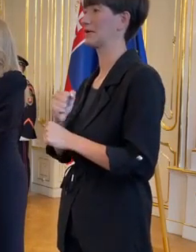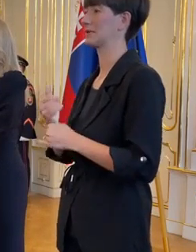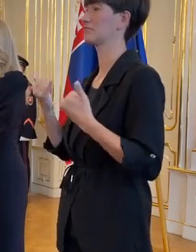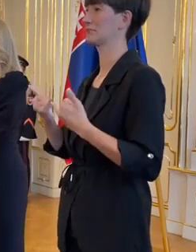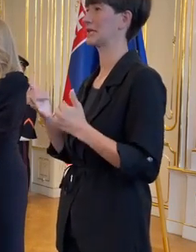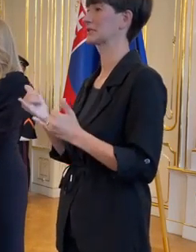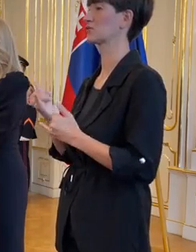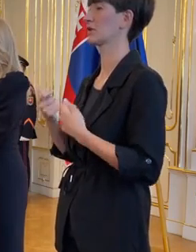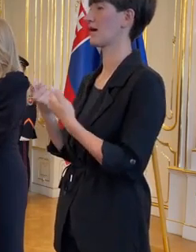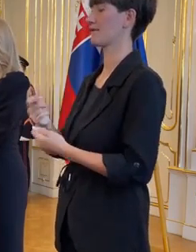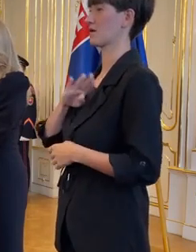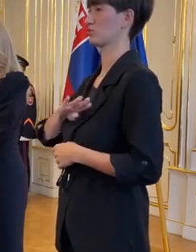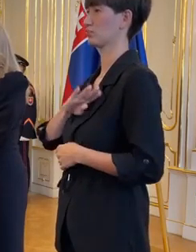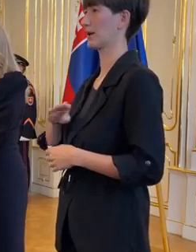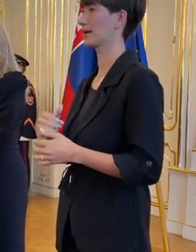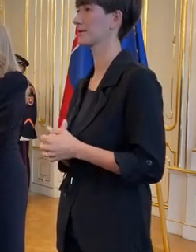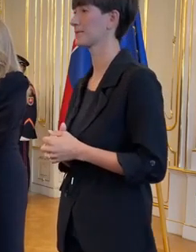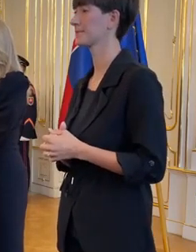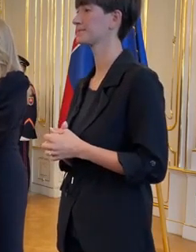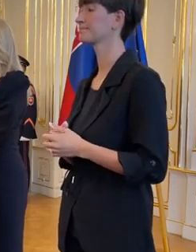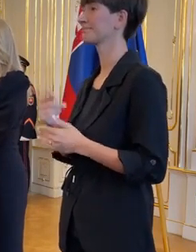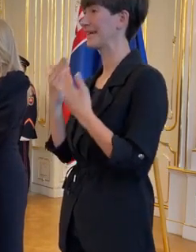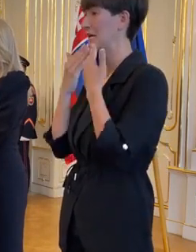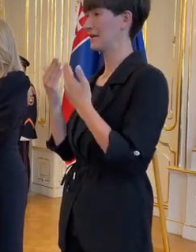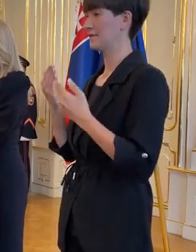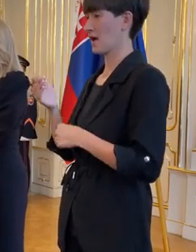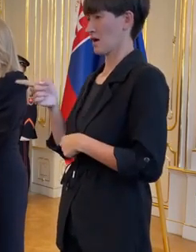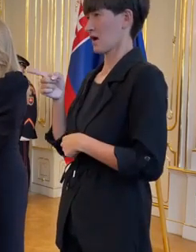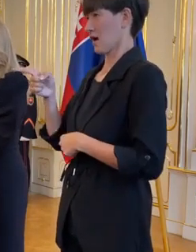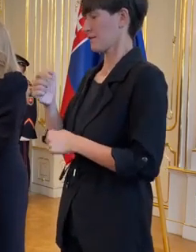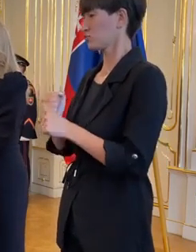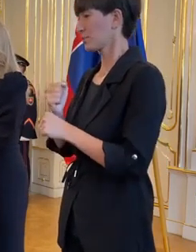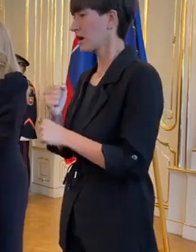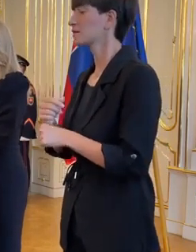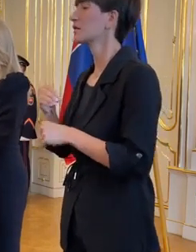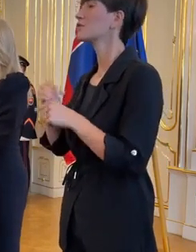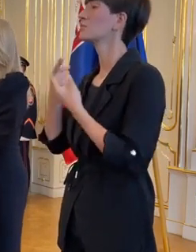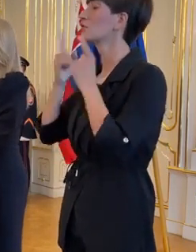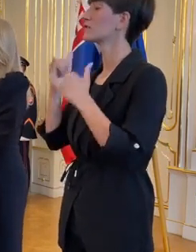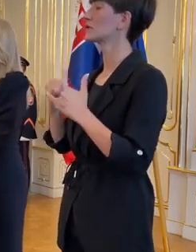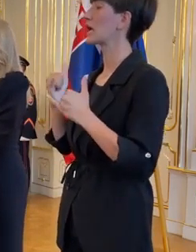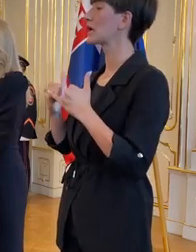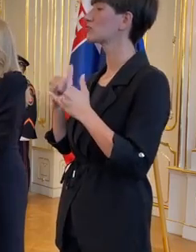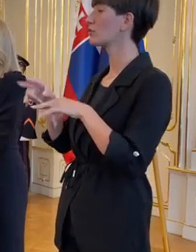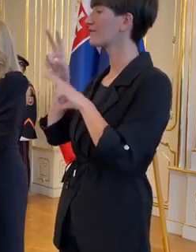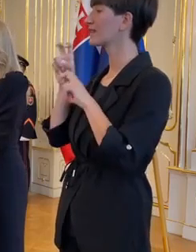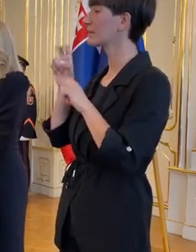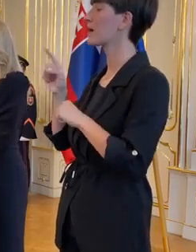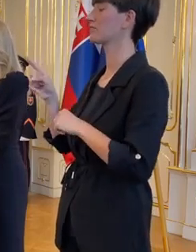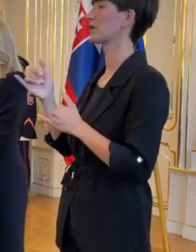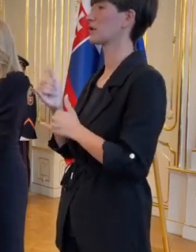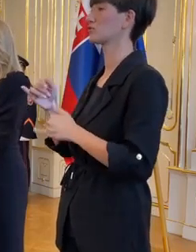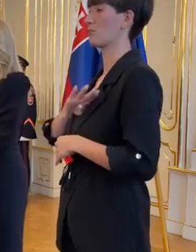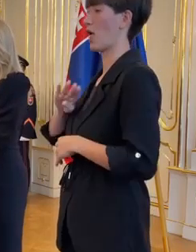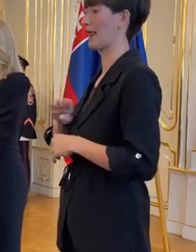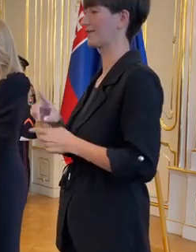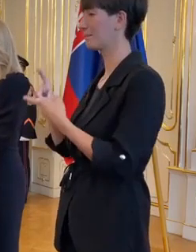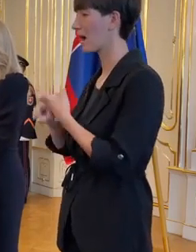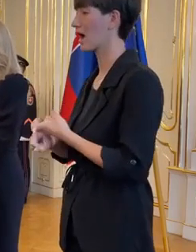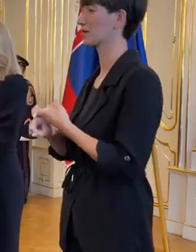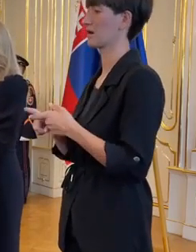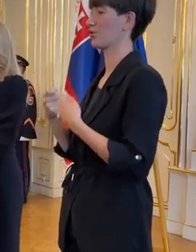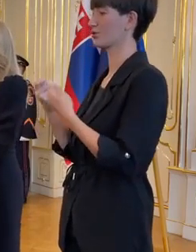vzbudzujú rešpekt. Aj vďaka vám je dnes Slovensko v zahraničí vnímané ako spoľahlivý partner, ktorý mal